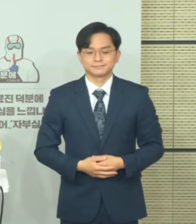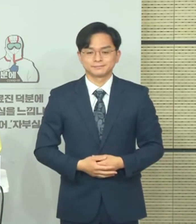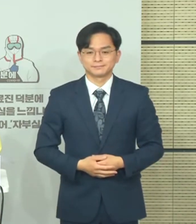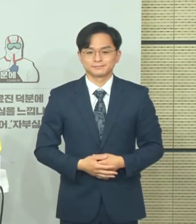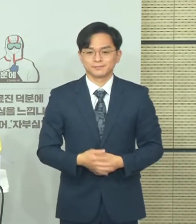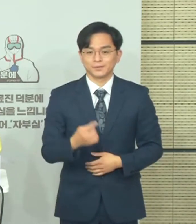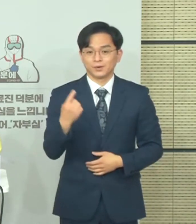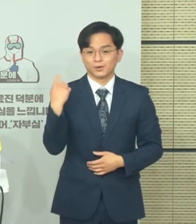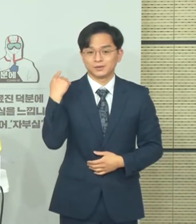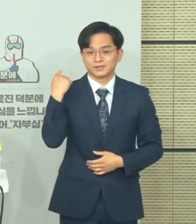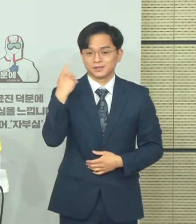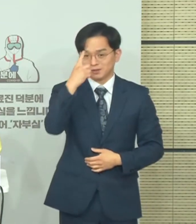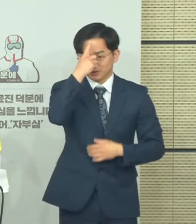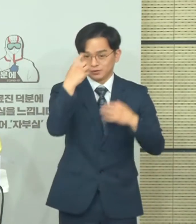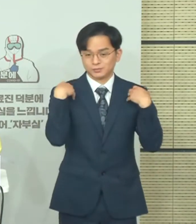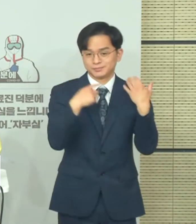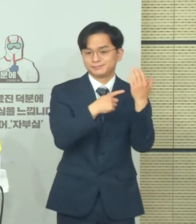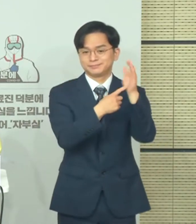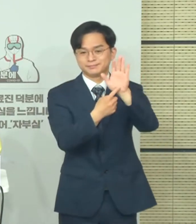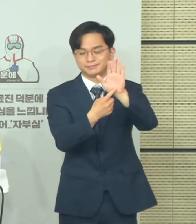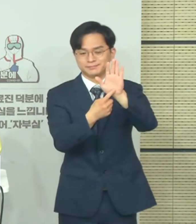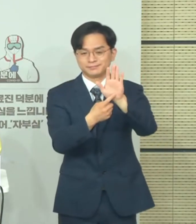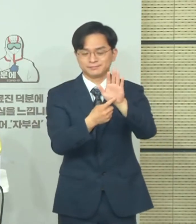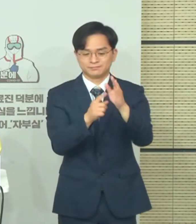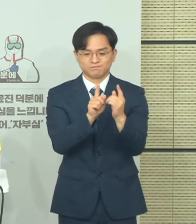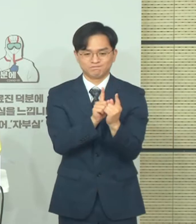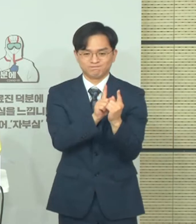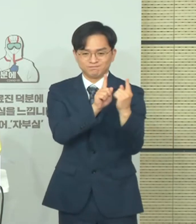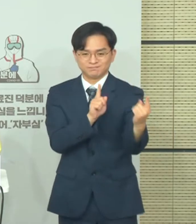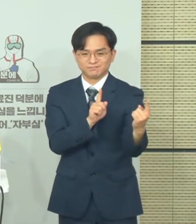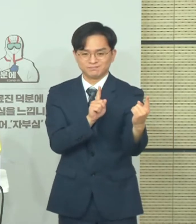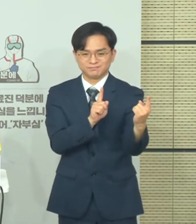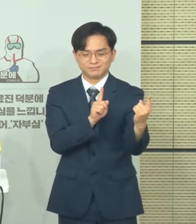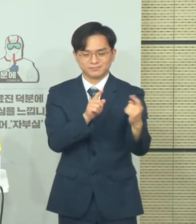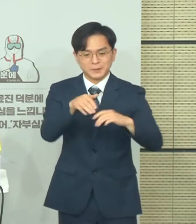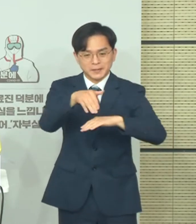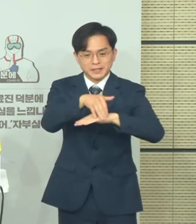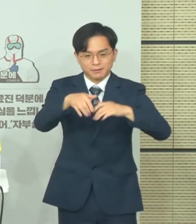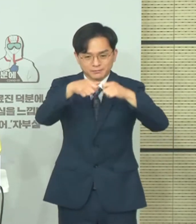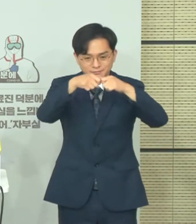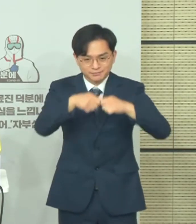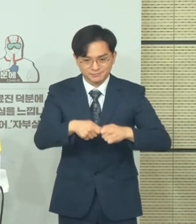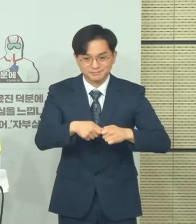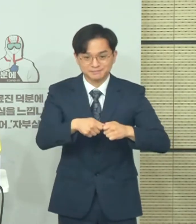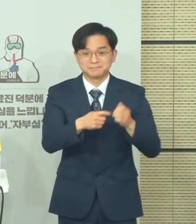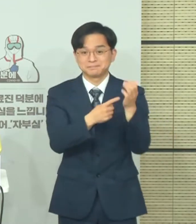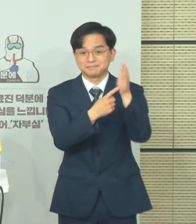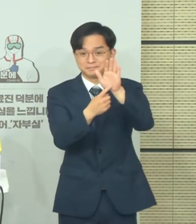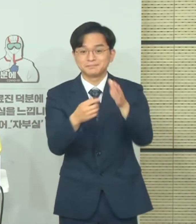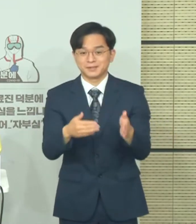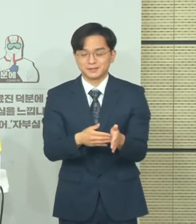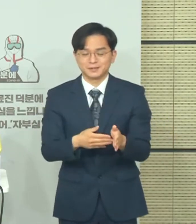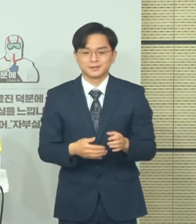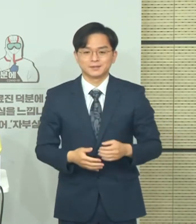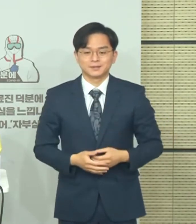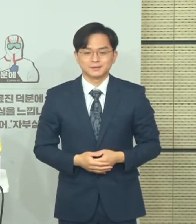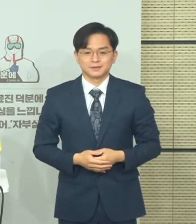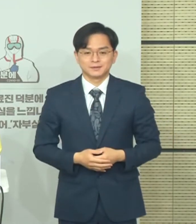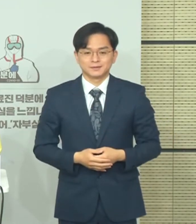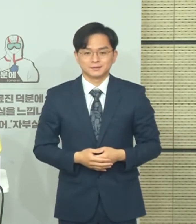어제 사회적 그리도 게 단계별 계획을 정비하여 중대 본회의를 통해 확 쌩 한 바 있습니다 현재는